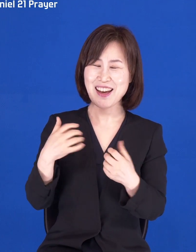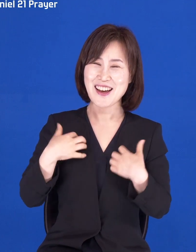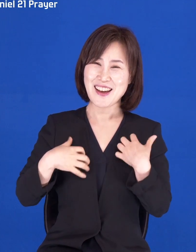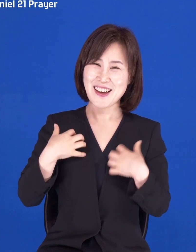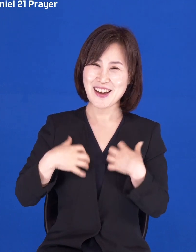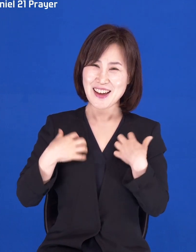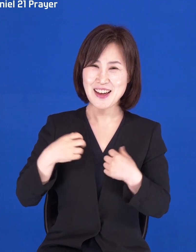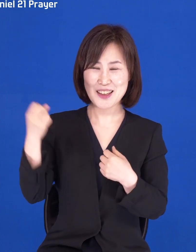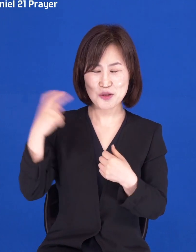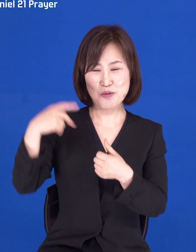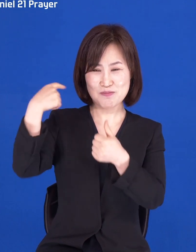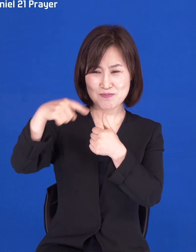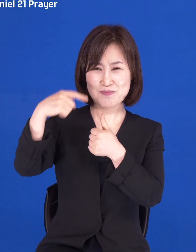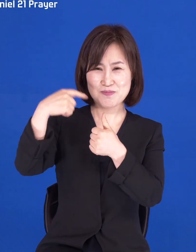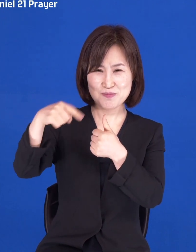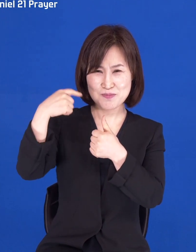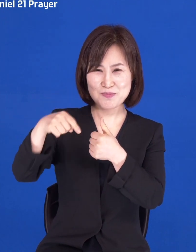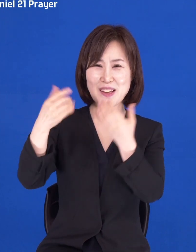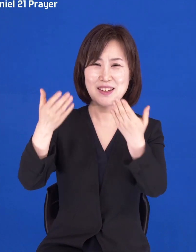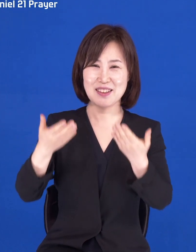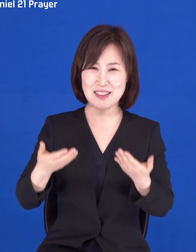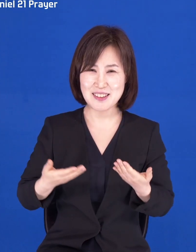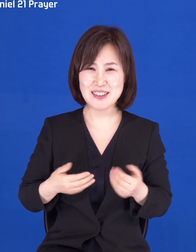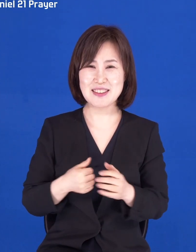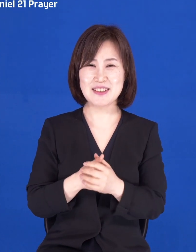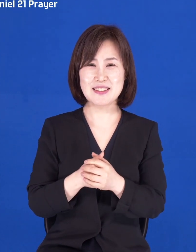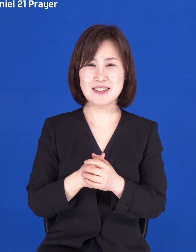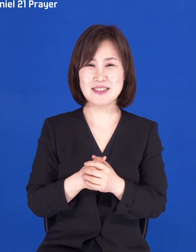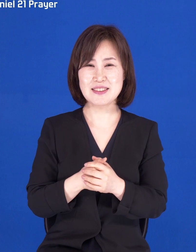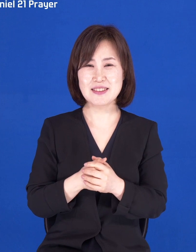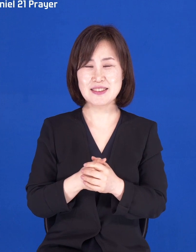기뻐하시며 또 배워주셨어요.